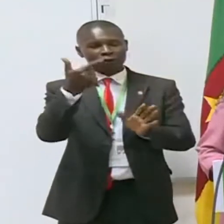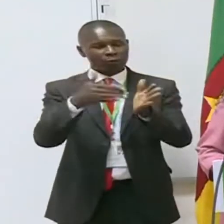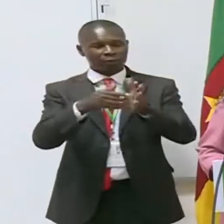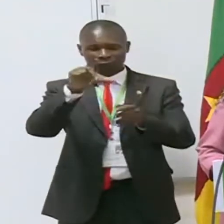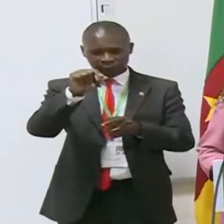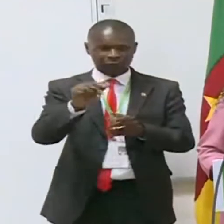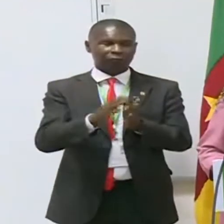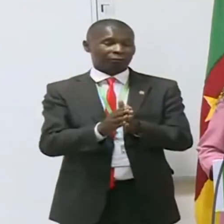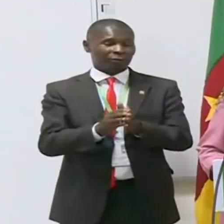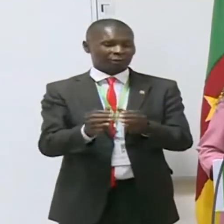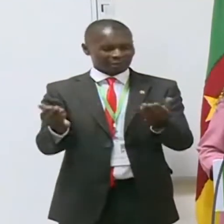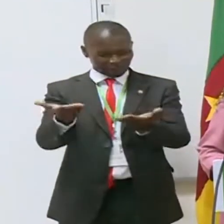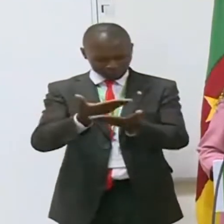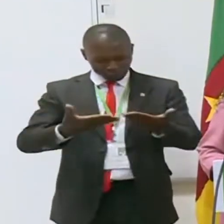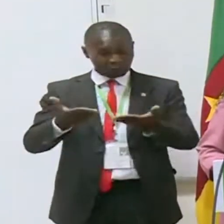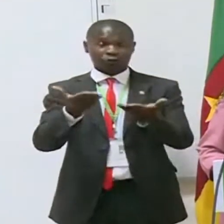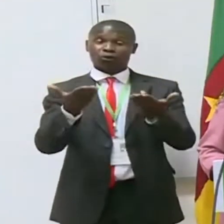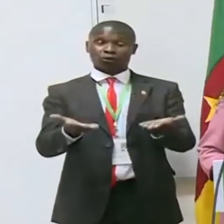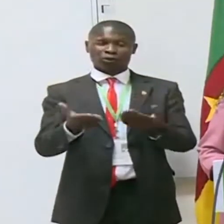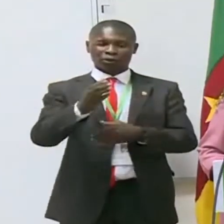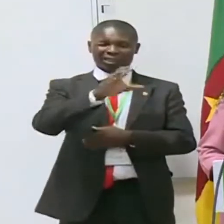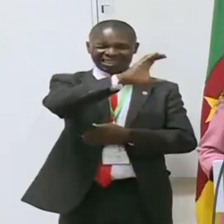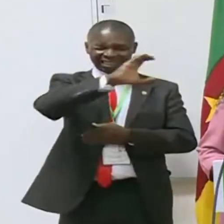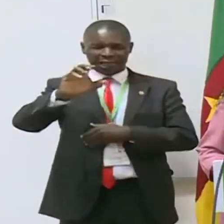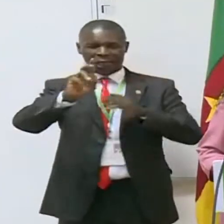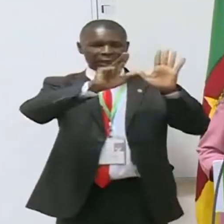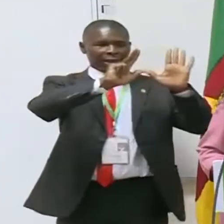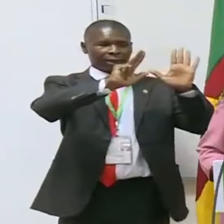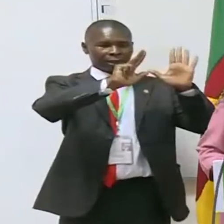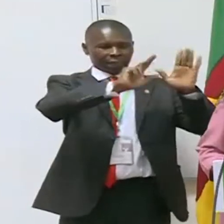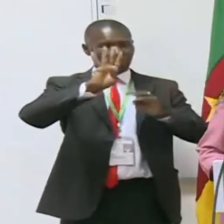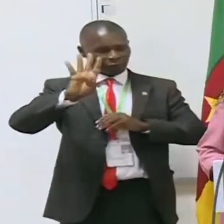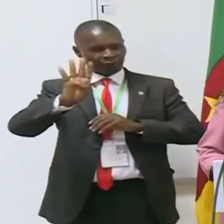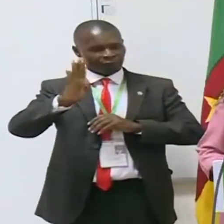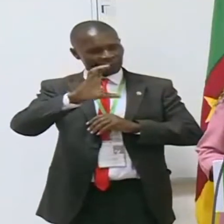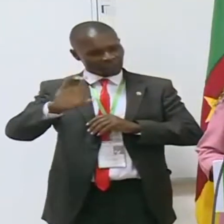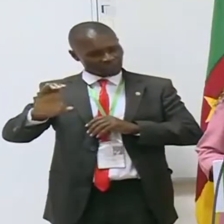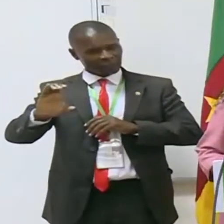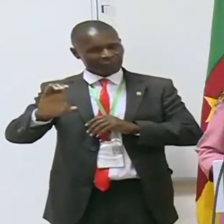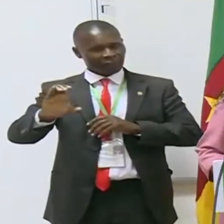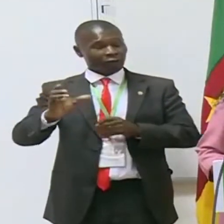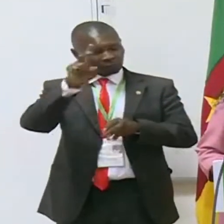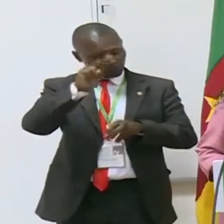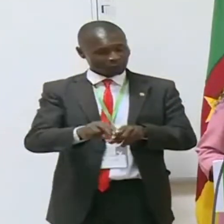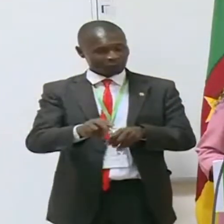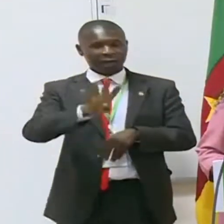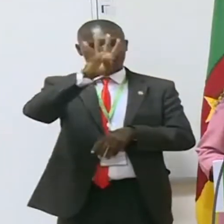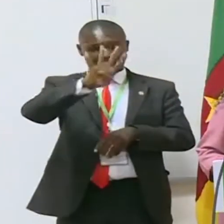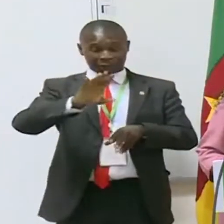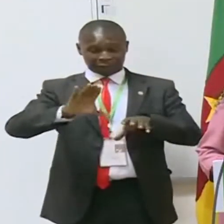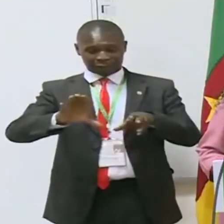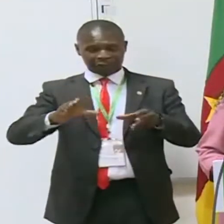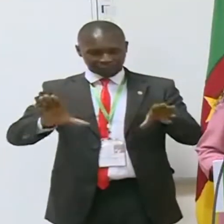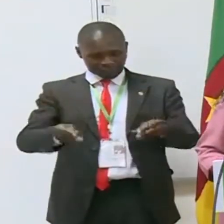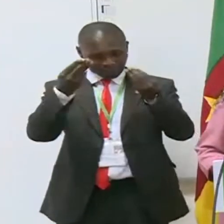premier cas a été confirmé le 6 mars 2020. La situation à ce jour est de 139